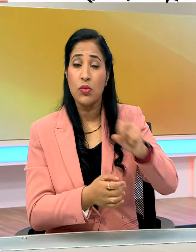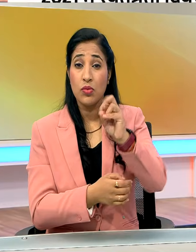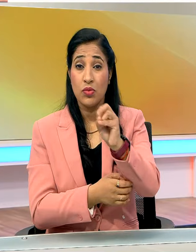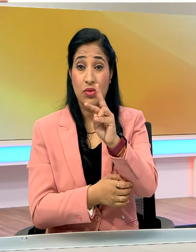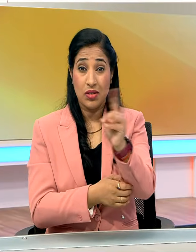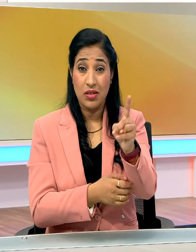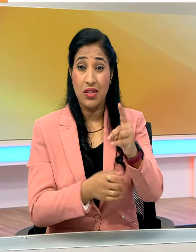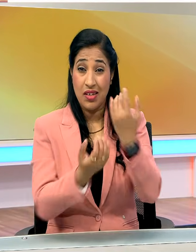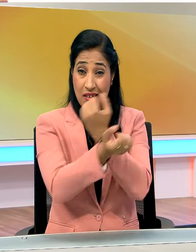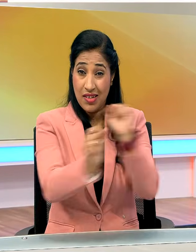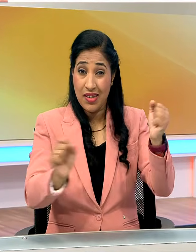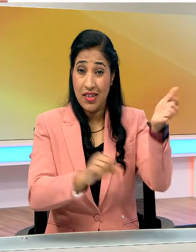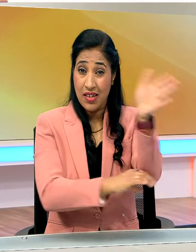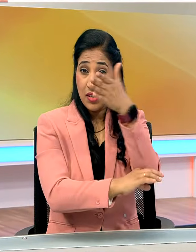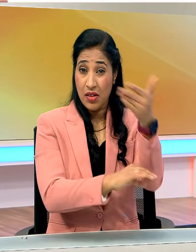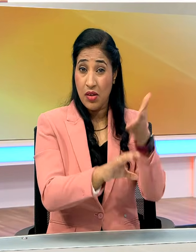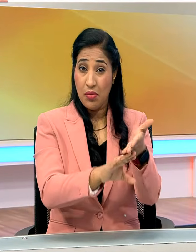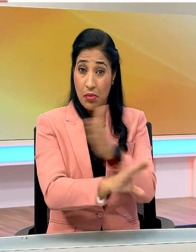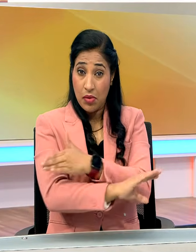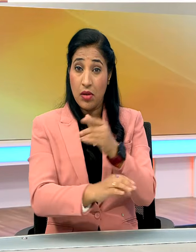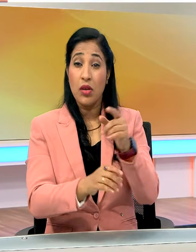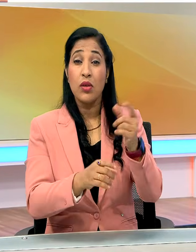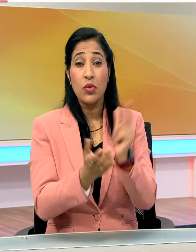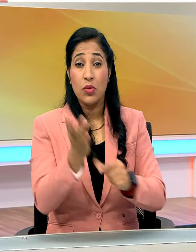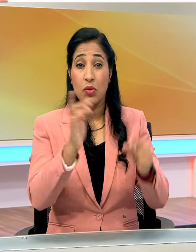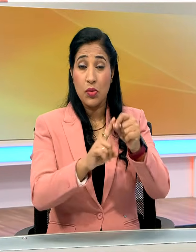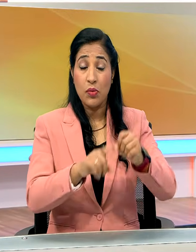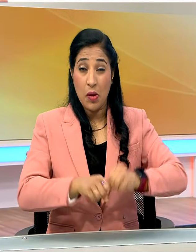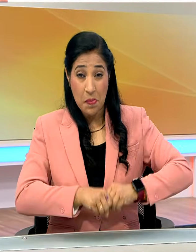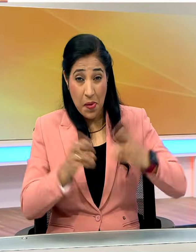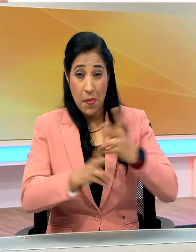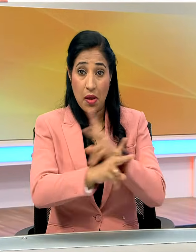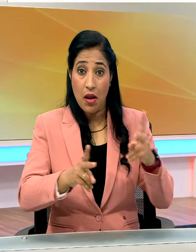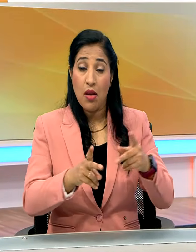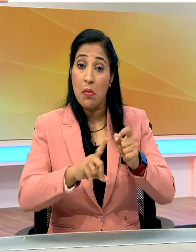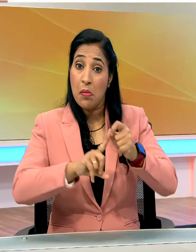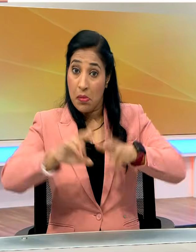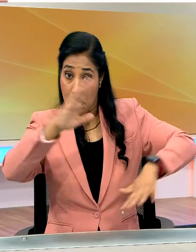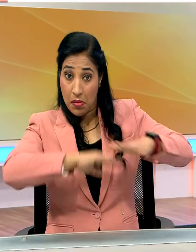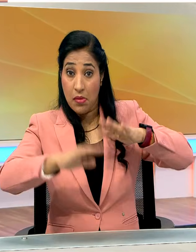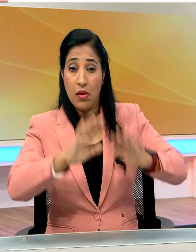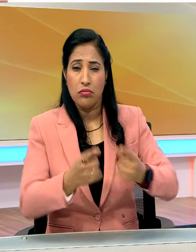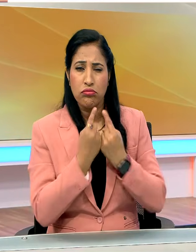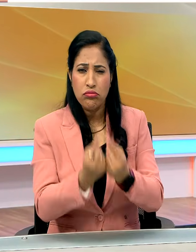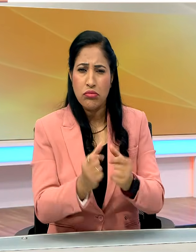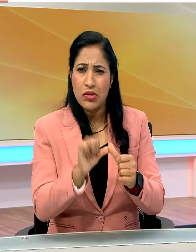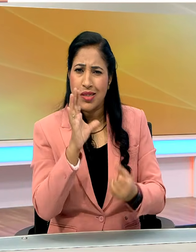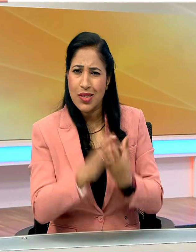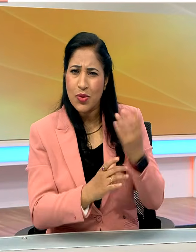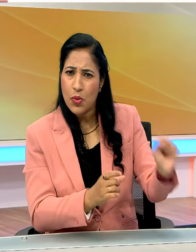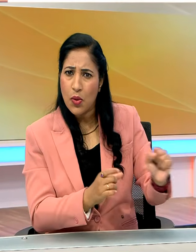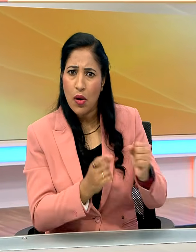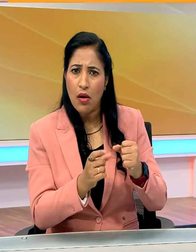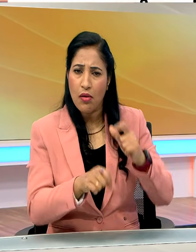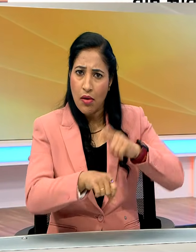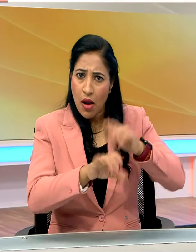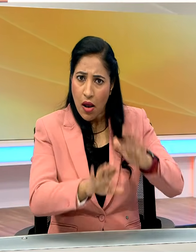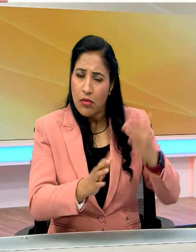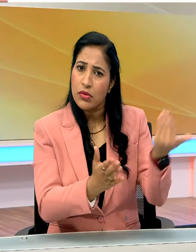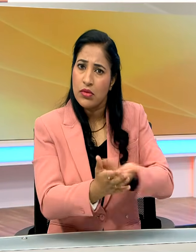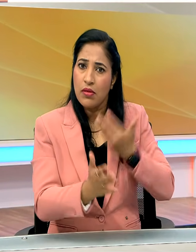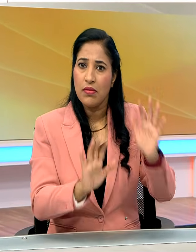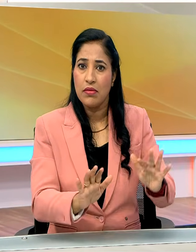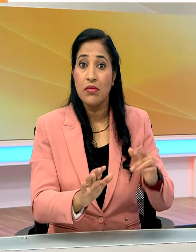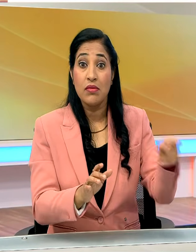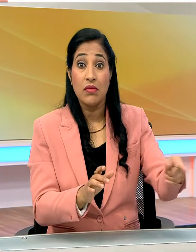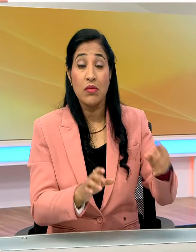दिवस से पहले उत्तर प्रदेश के कई शहरों में आतंकी हमले की साजिश रची गई थी, जिसे जांच एजेंसियों ने वक्त रहते नाकाम कर दिया था।